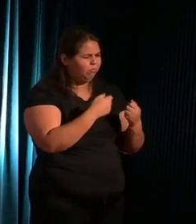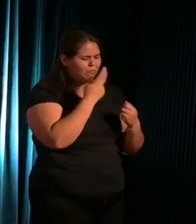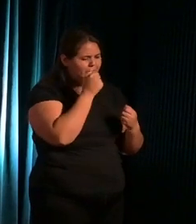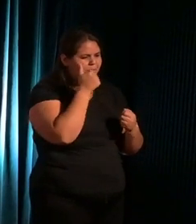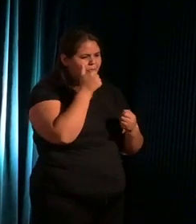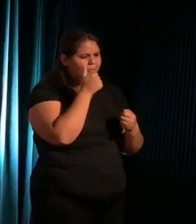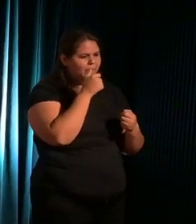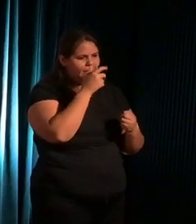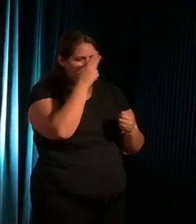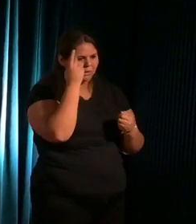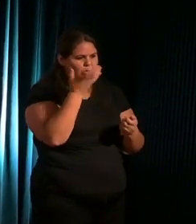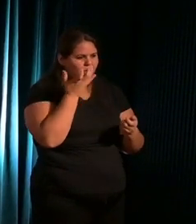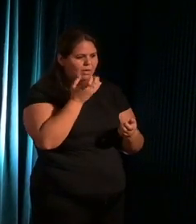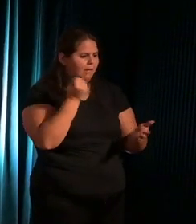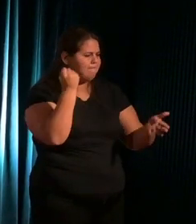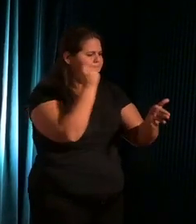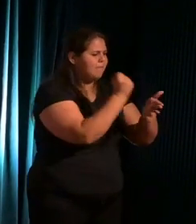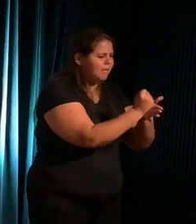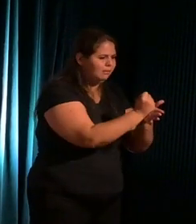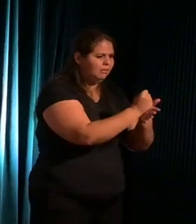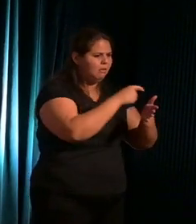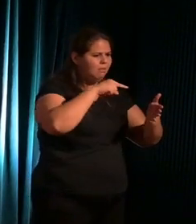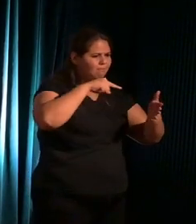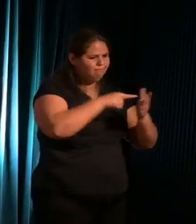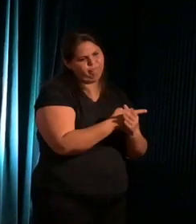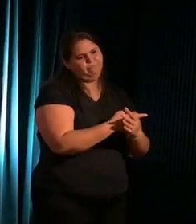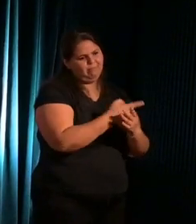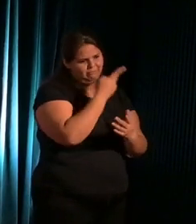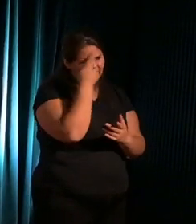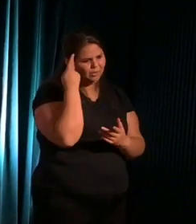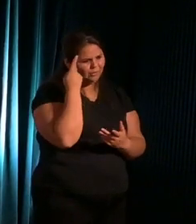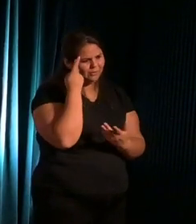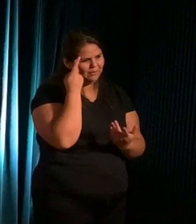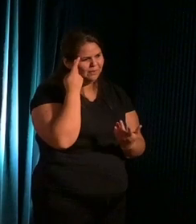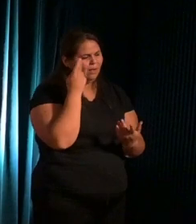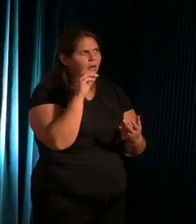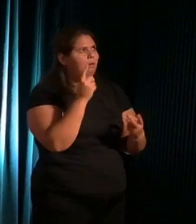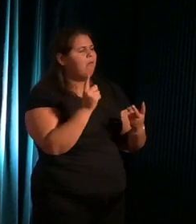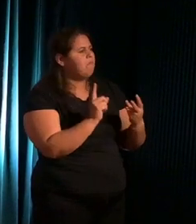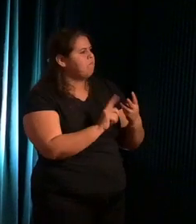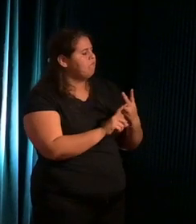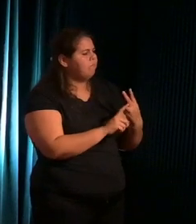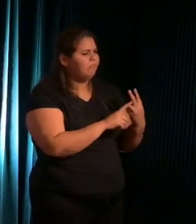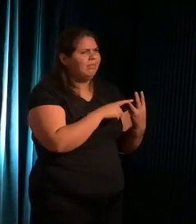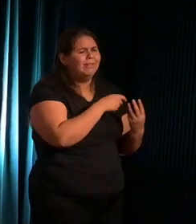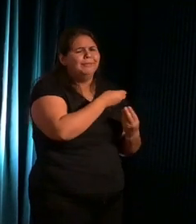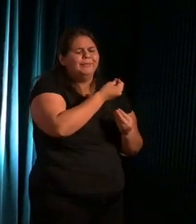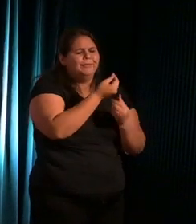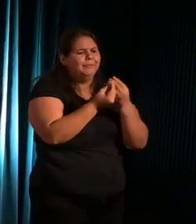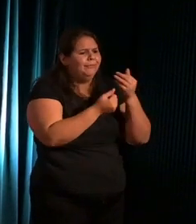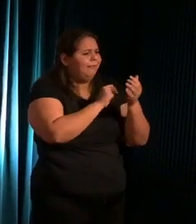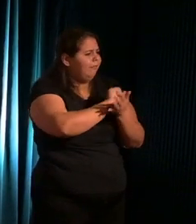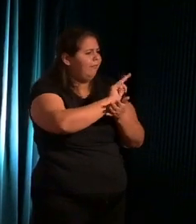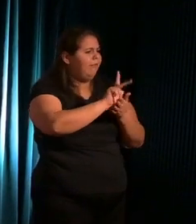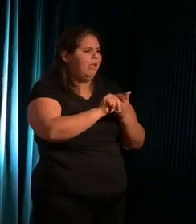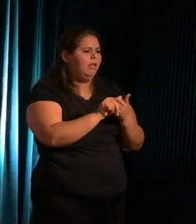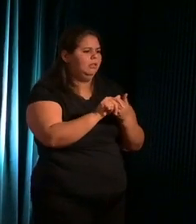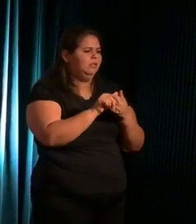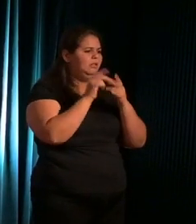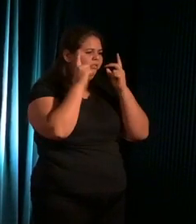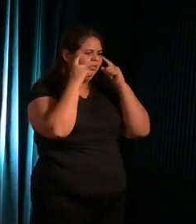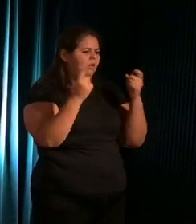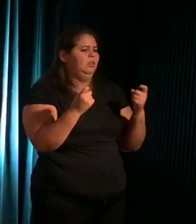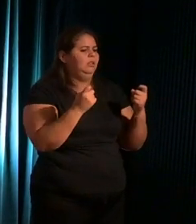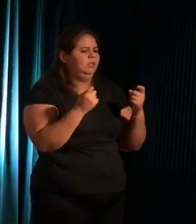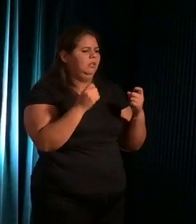para perfurar o oponente, é o outro que... Enfim, não é não? E eu